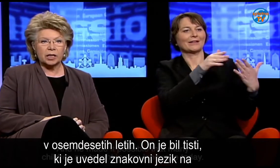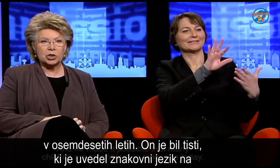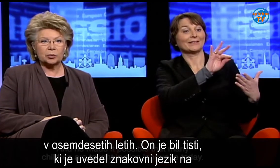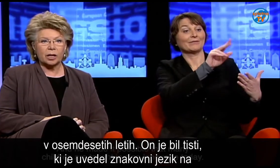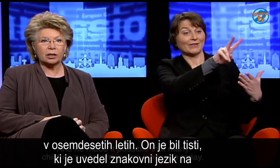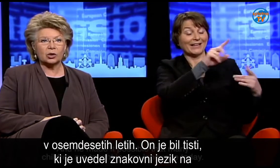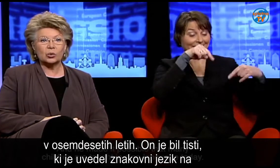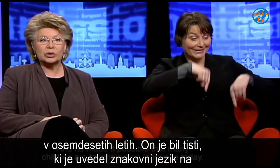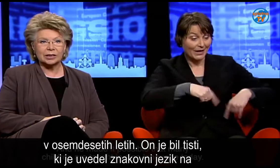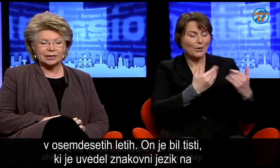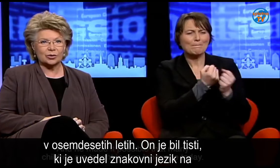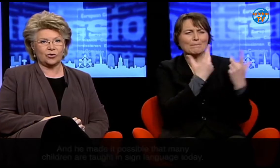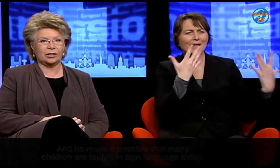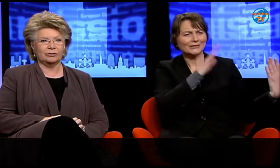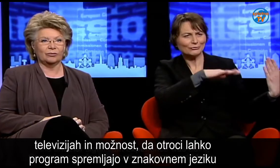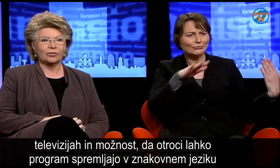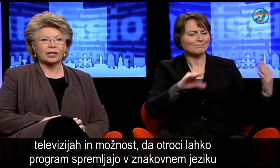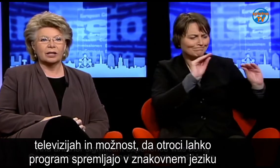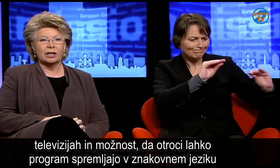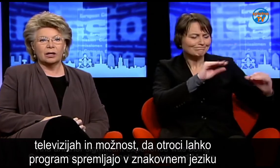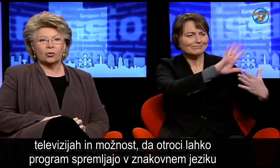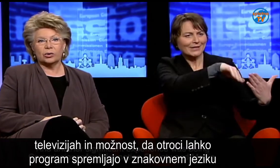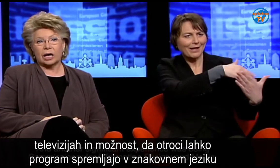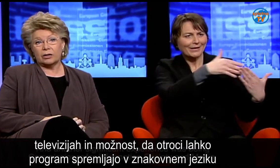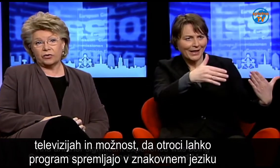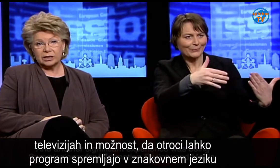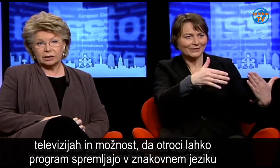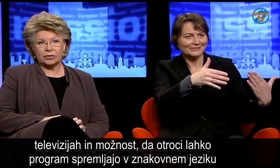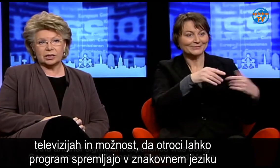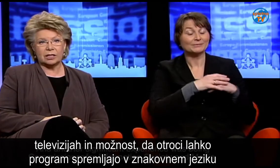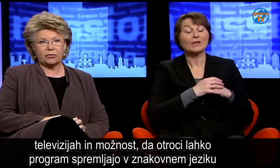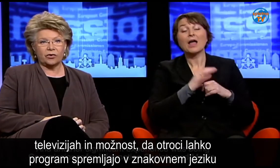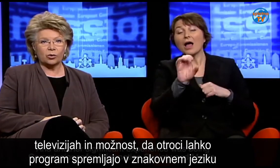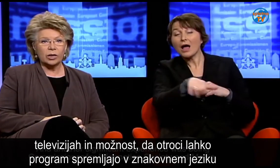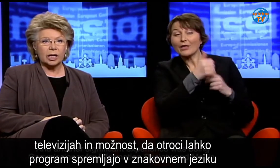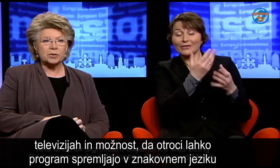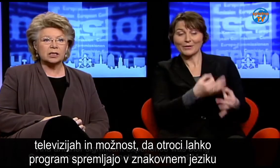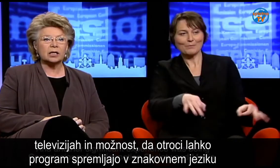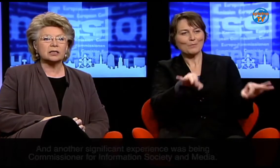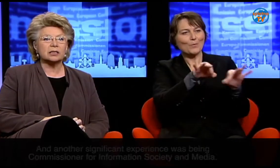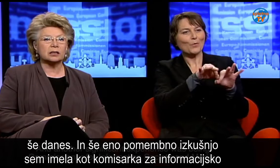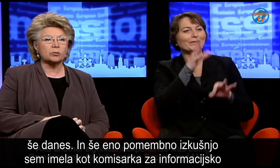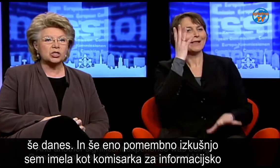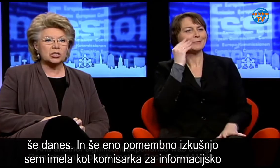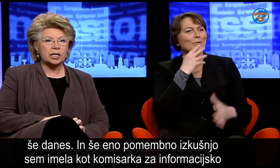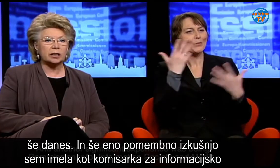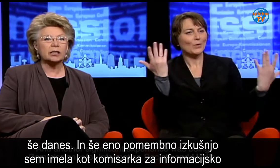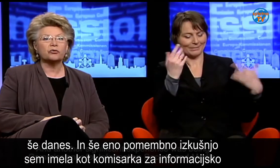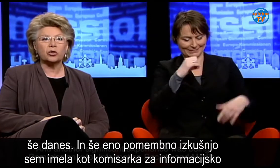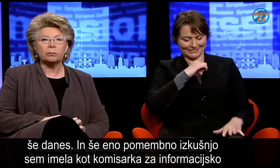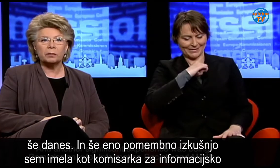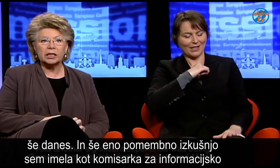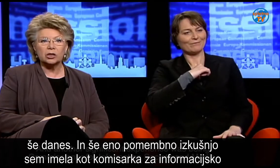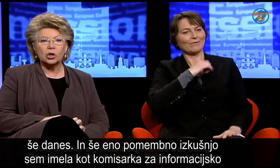der Gebärdensprache unterrichtet werden. Und eine weitere wichtige Erfahrung ergab sich, als ich